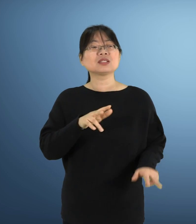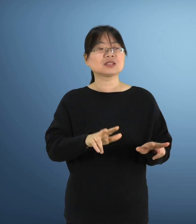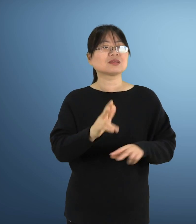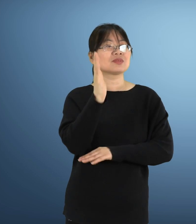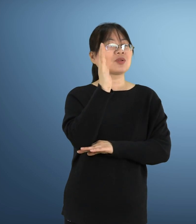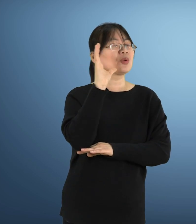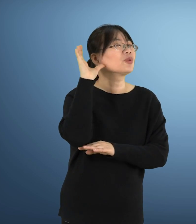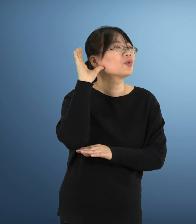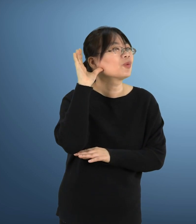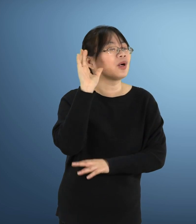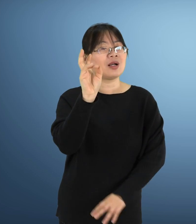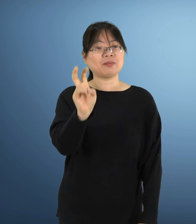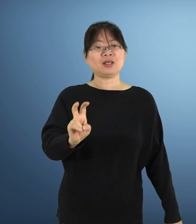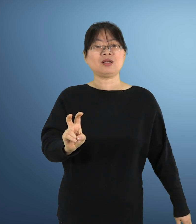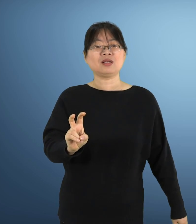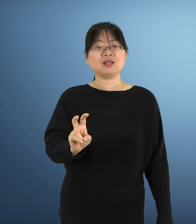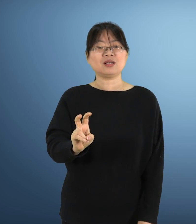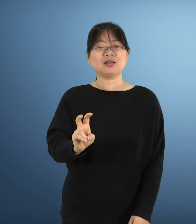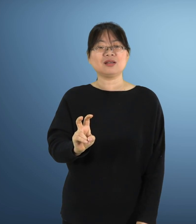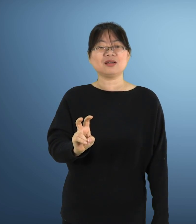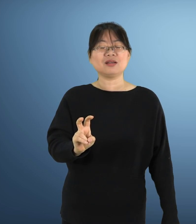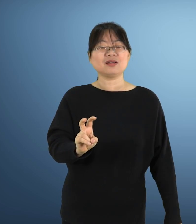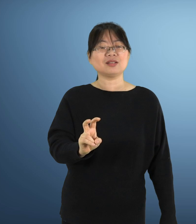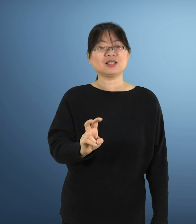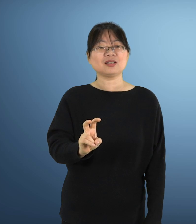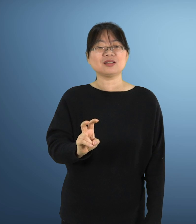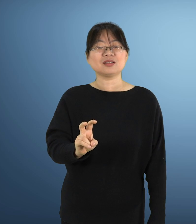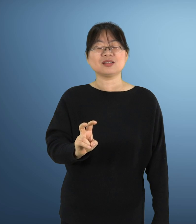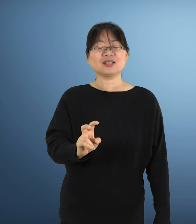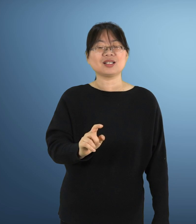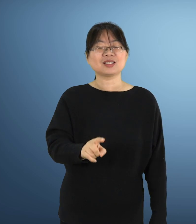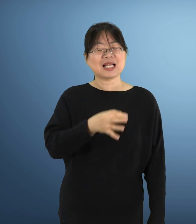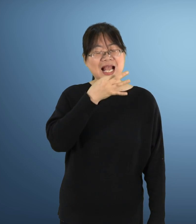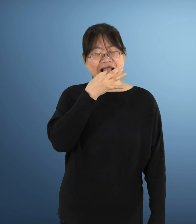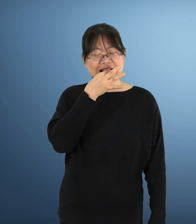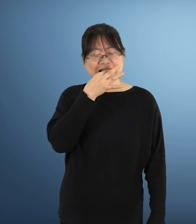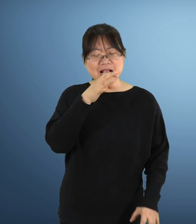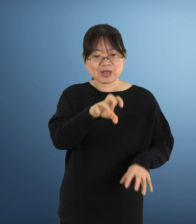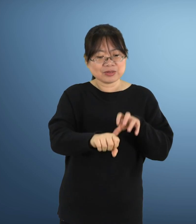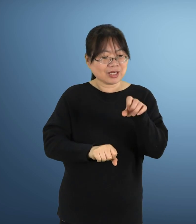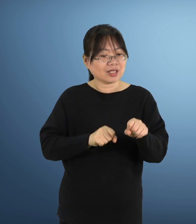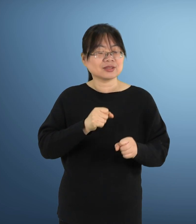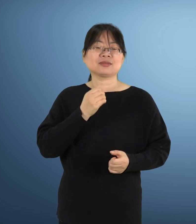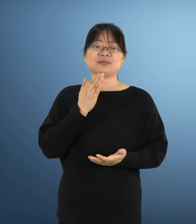겁니다. 그런데 그거 하지 말자고요.